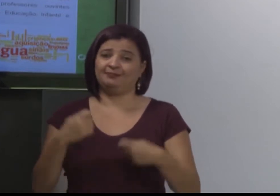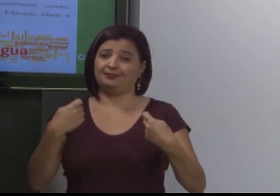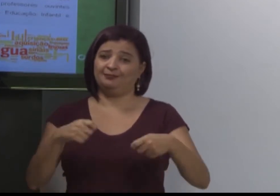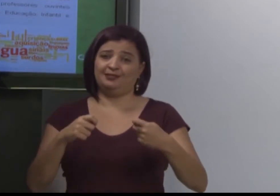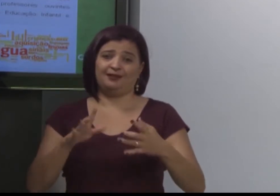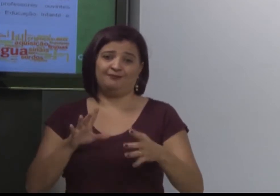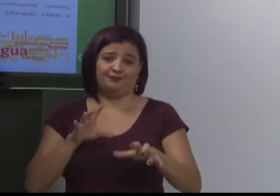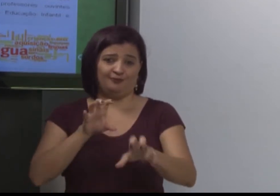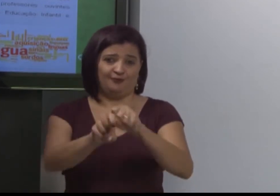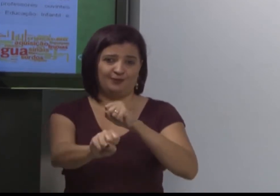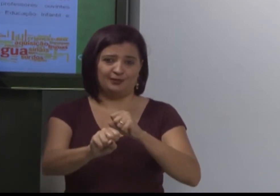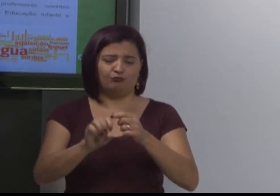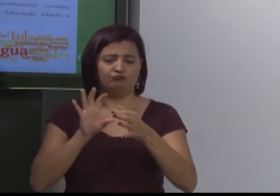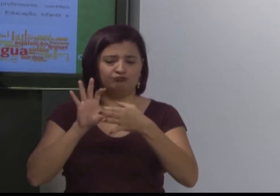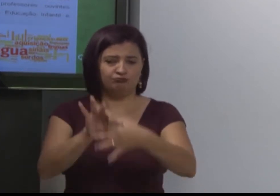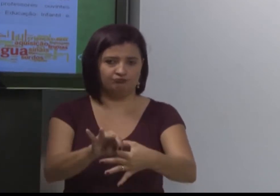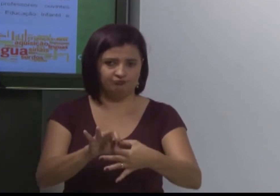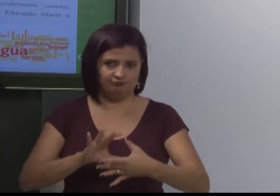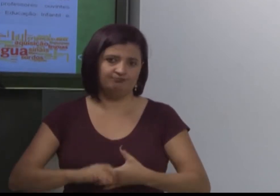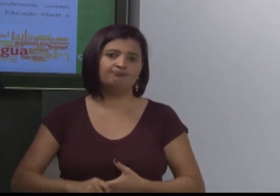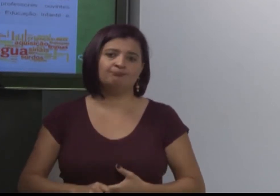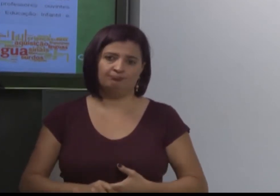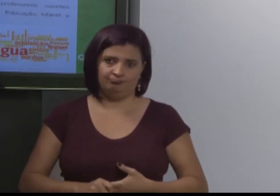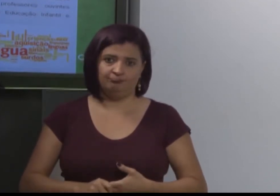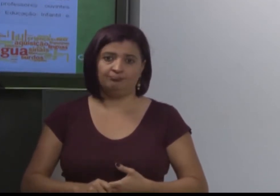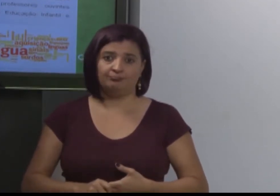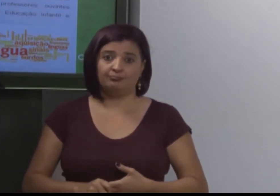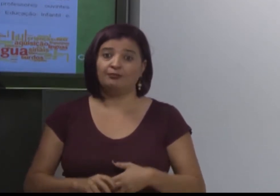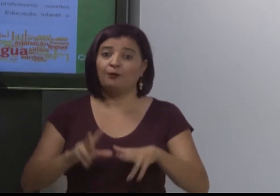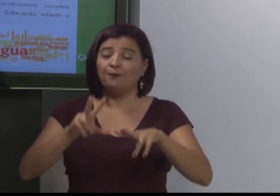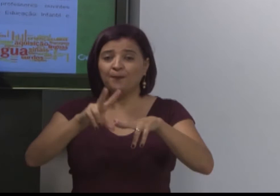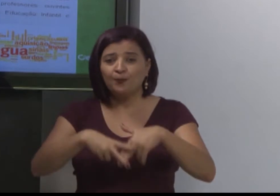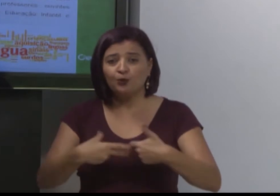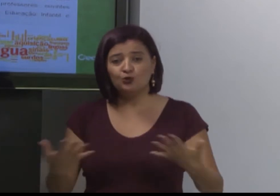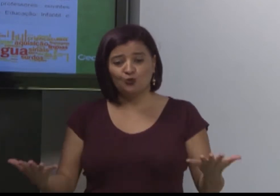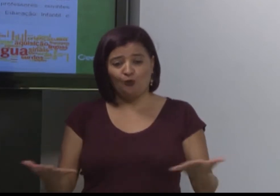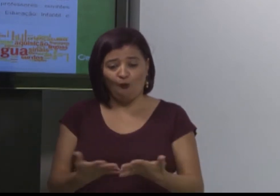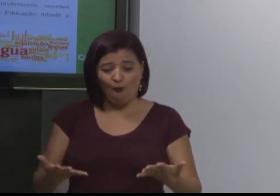bilíngue. Então, a formação vinculada com a atuação.